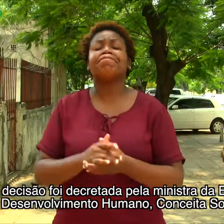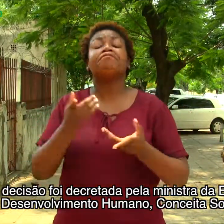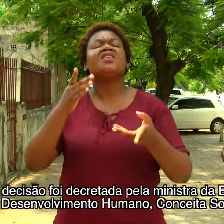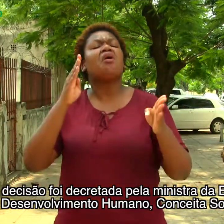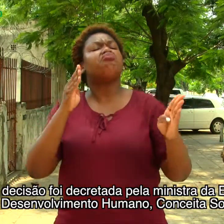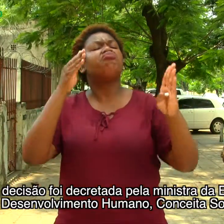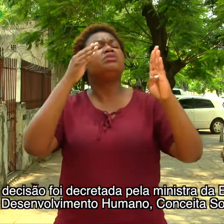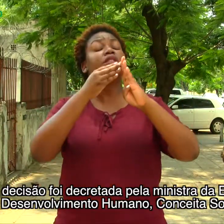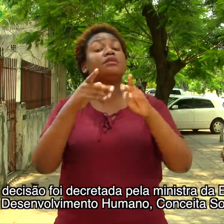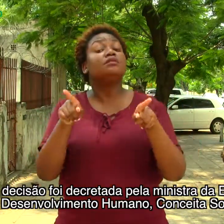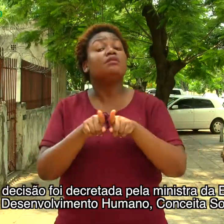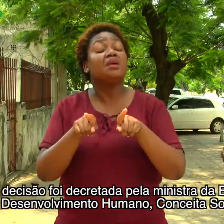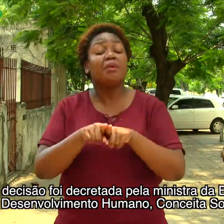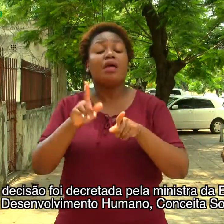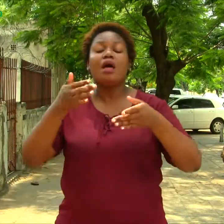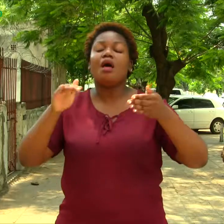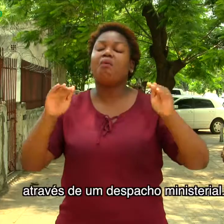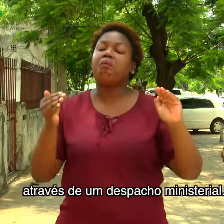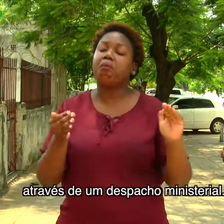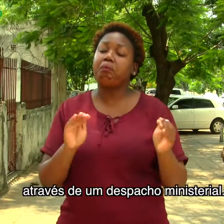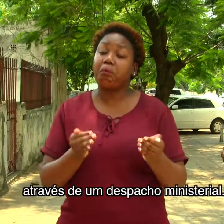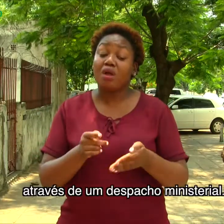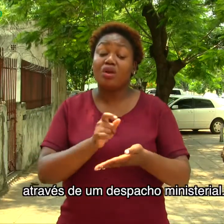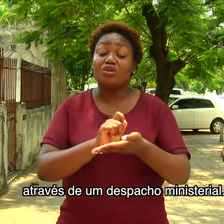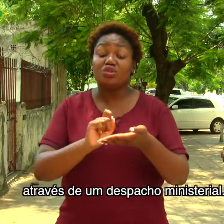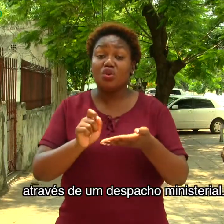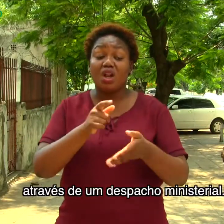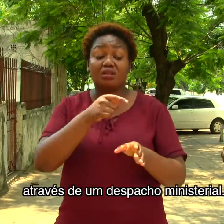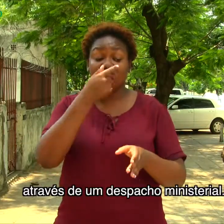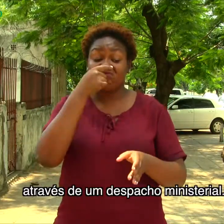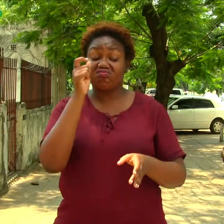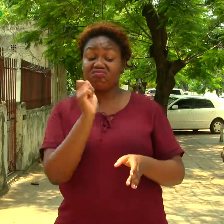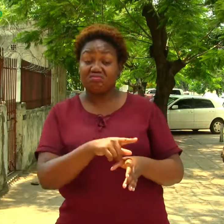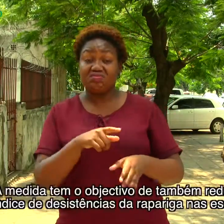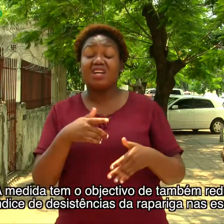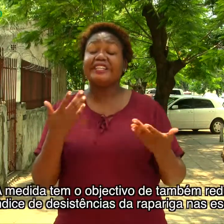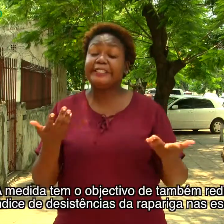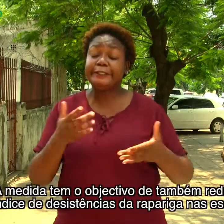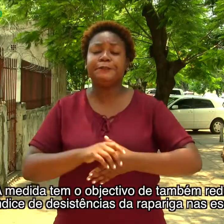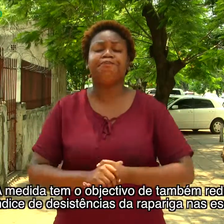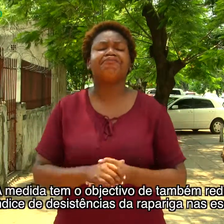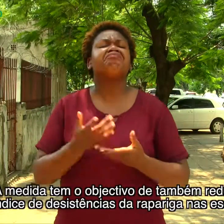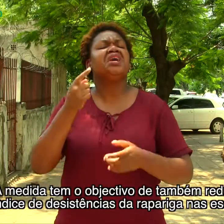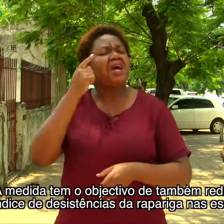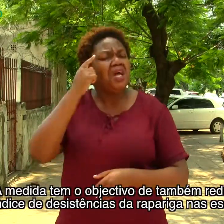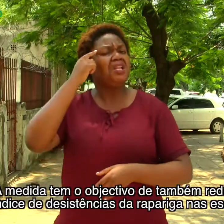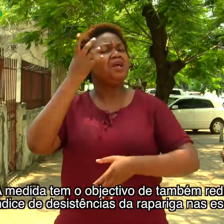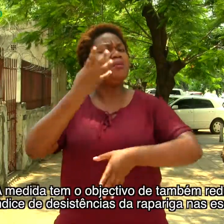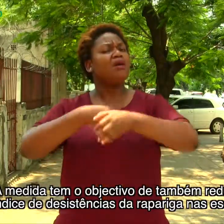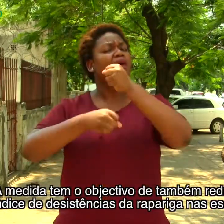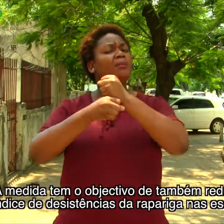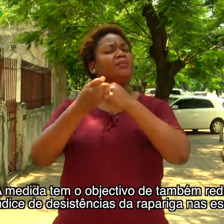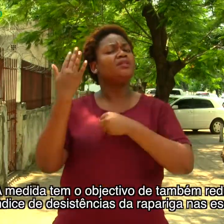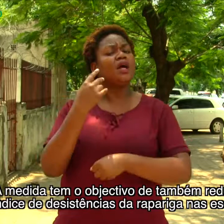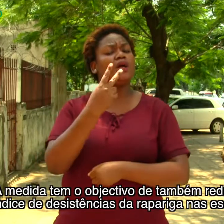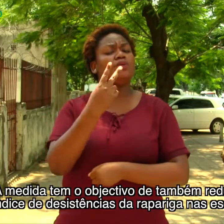Humano, Conceita Surtane, através de um despacho ministerial. A medida tem o objetivo de também reduzir o